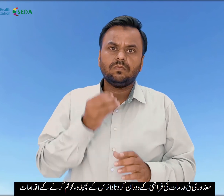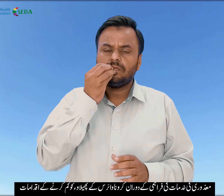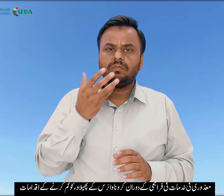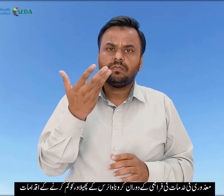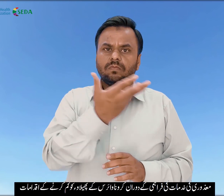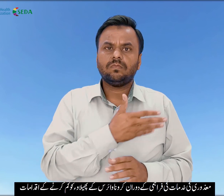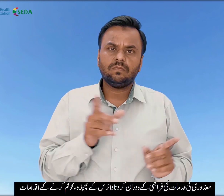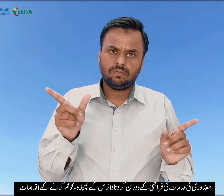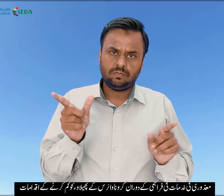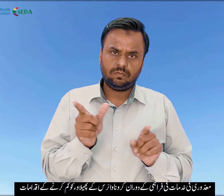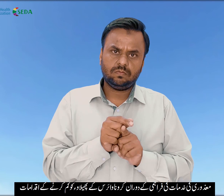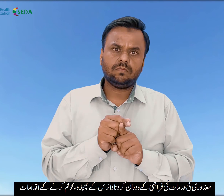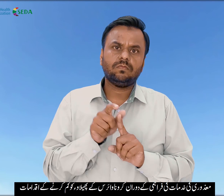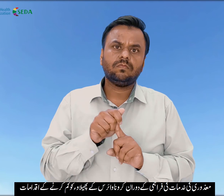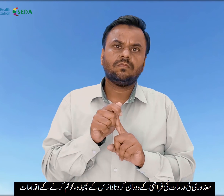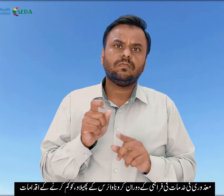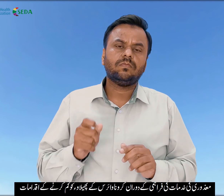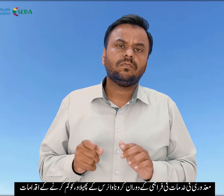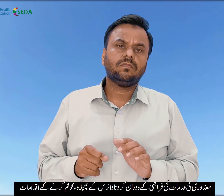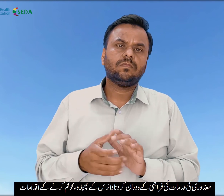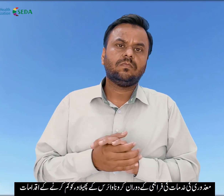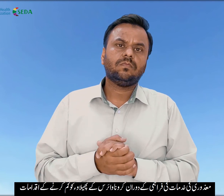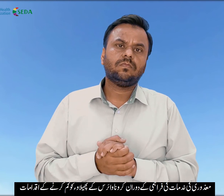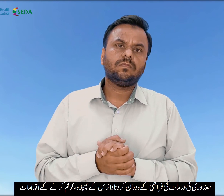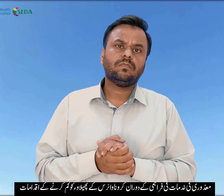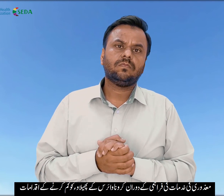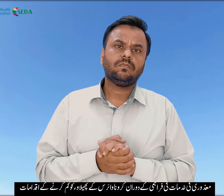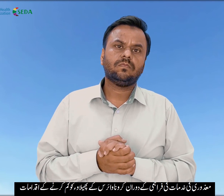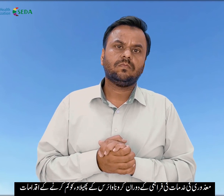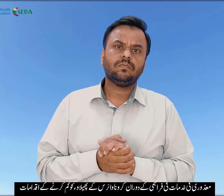وائرس سے پھیلاؤ کو کم کرنے کے اقدامات۔